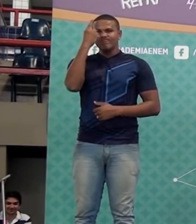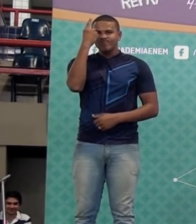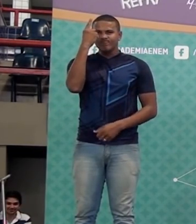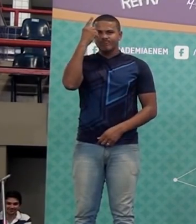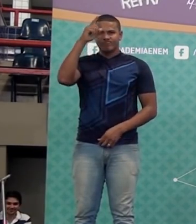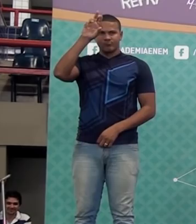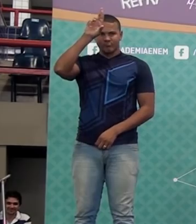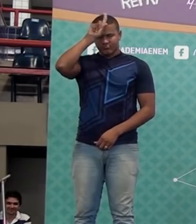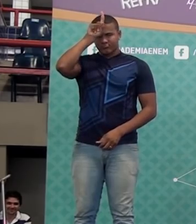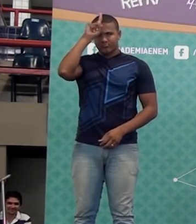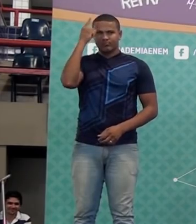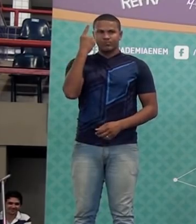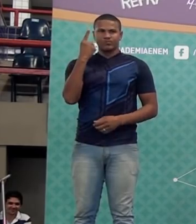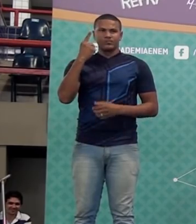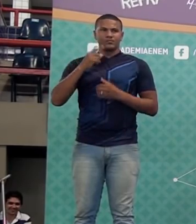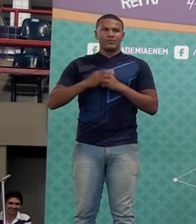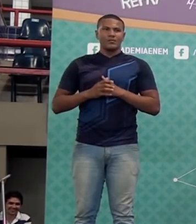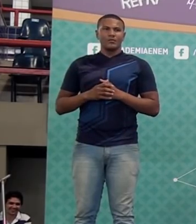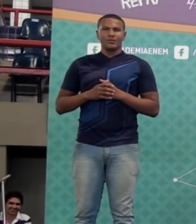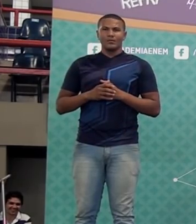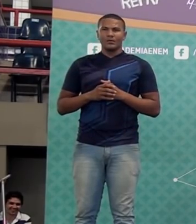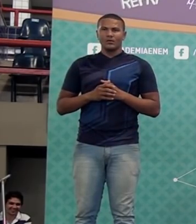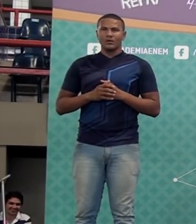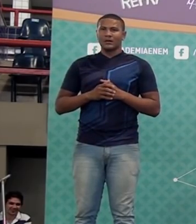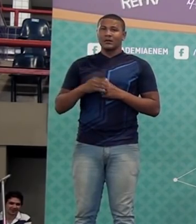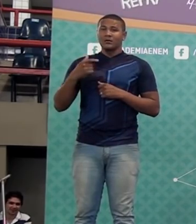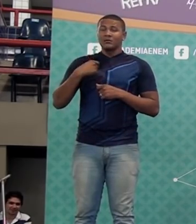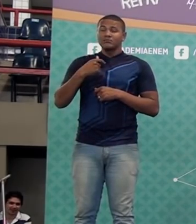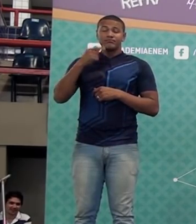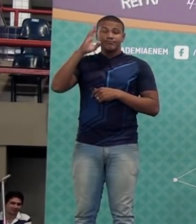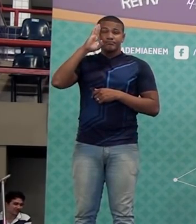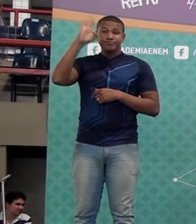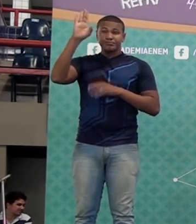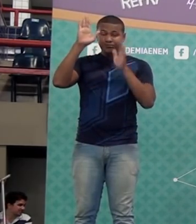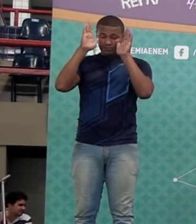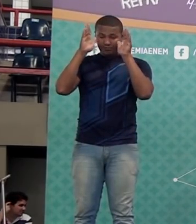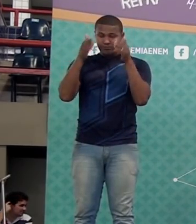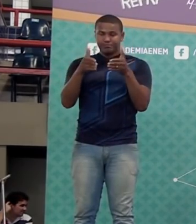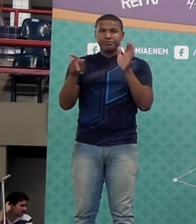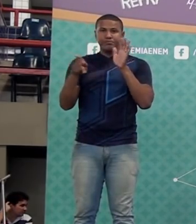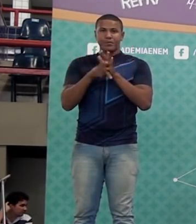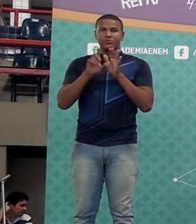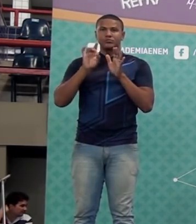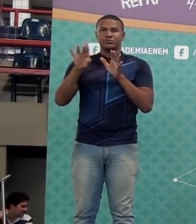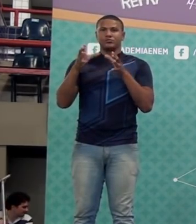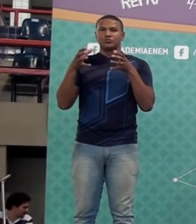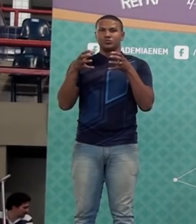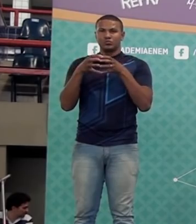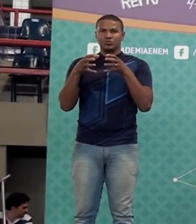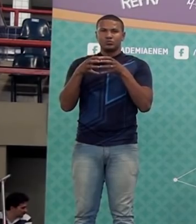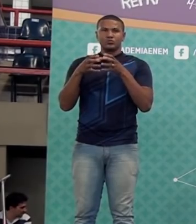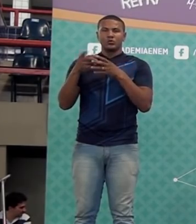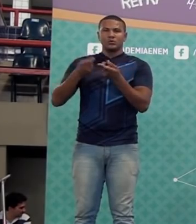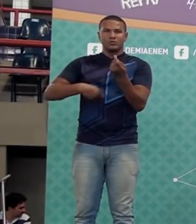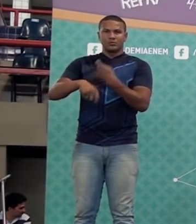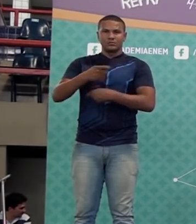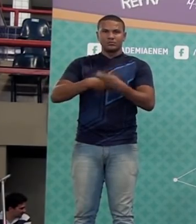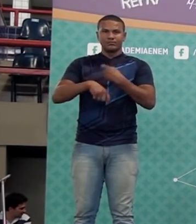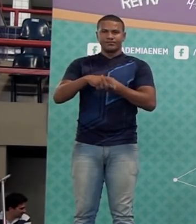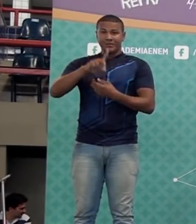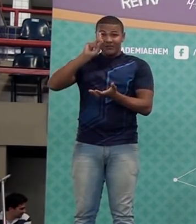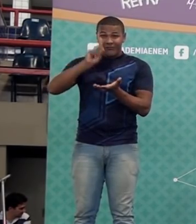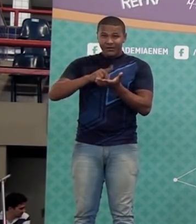aí, quando o cara fala exclusivamente burguesa. Na verdade não foi Revolução Francesa, foram